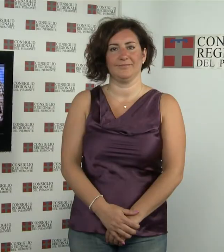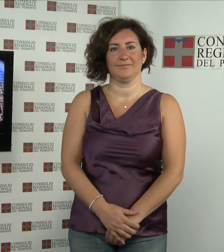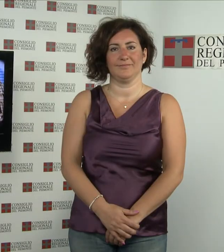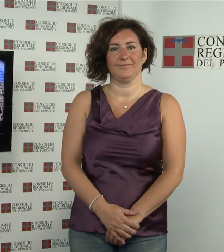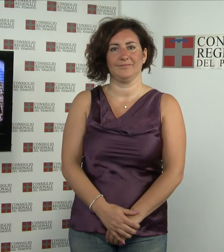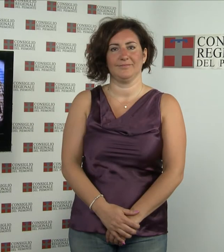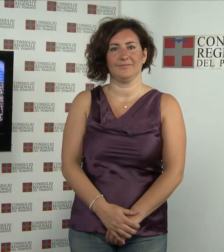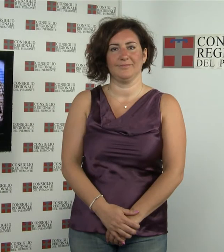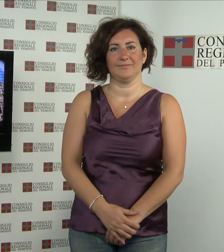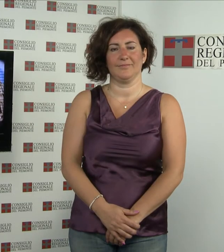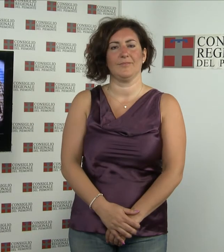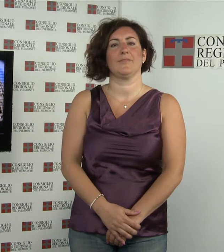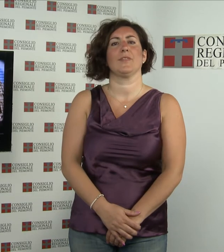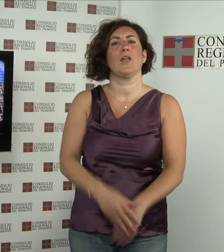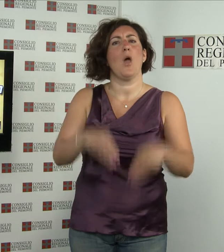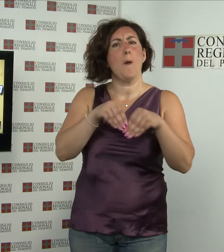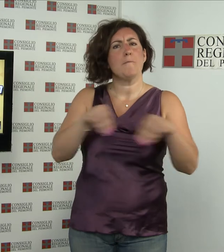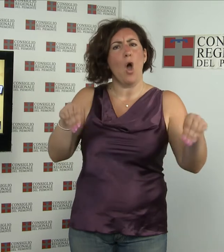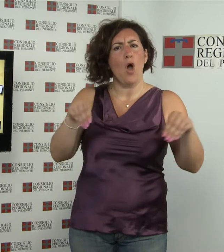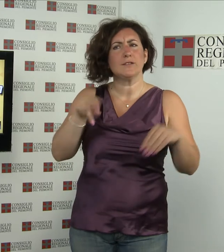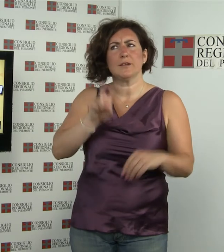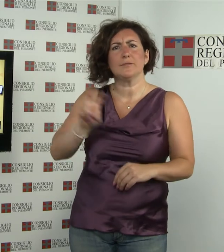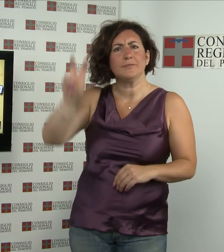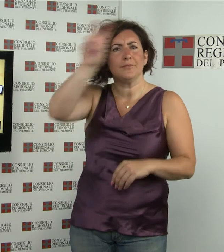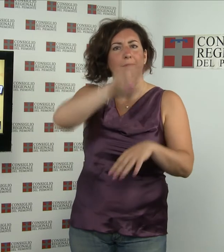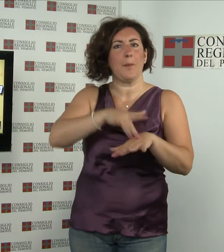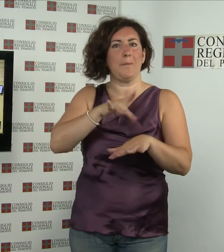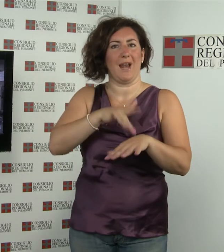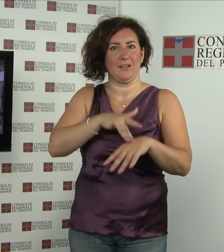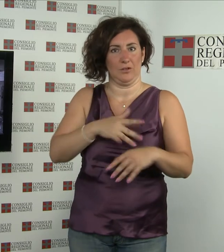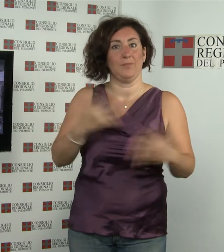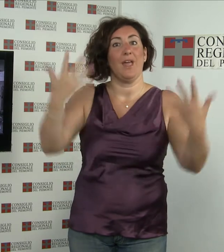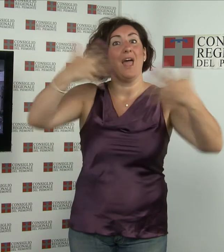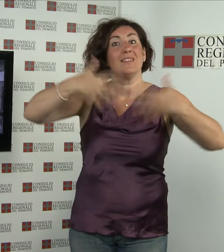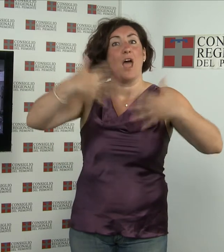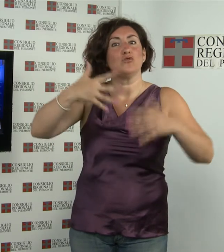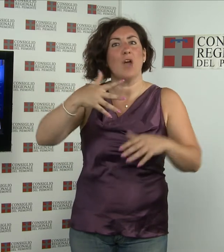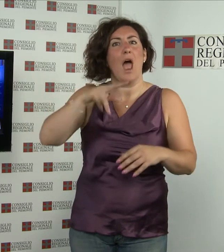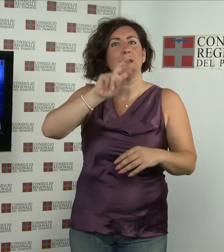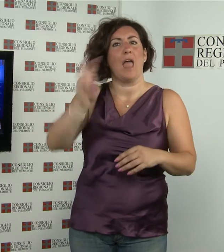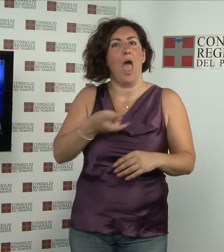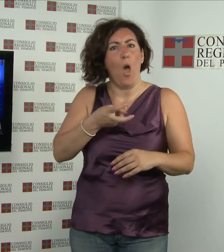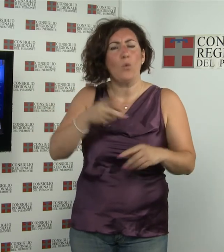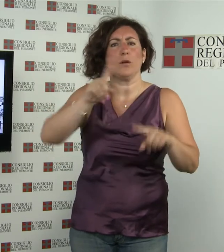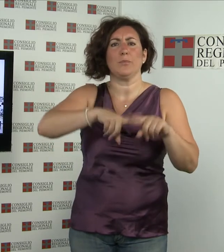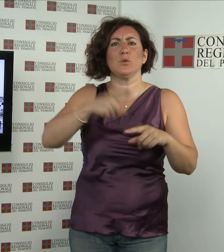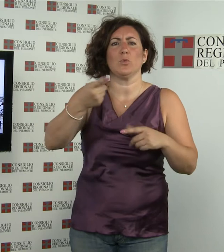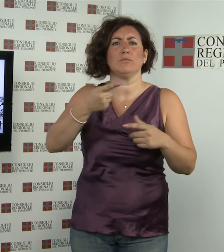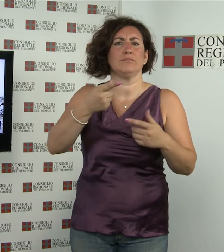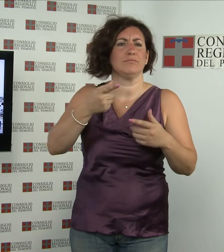mostre in prestito mostre sui dieci anni di euro sui mezzi di locomozione sulla storia in satira sull'immagine